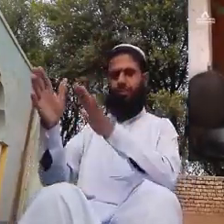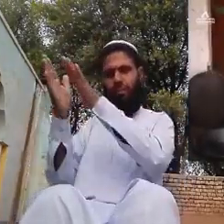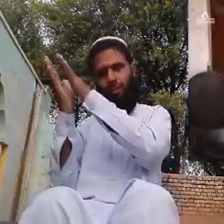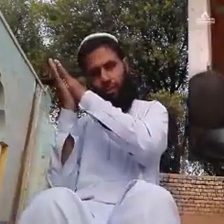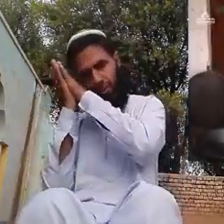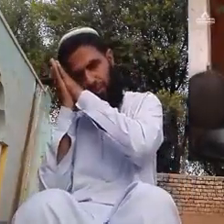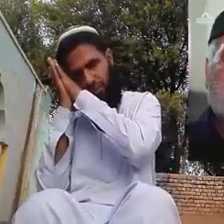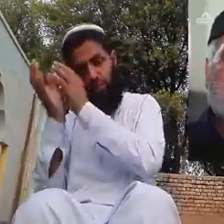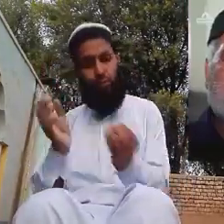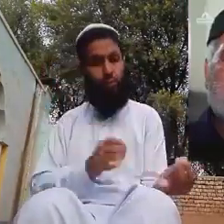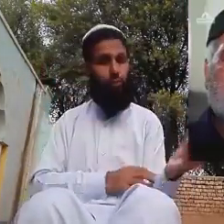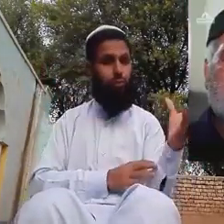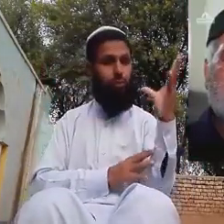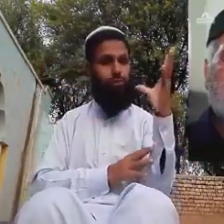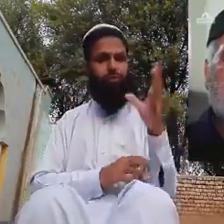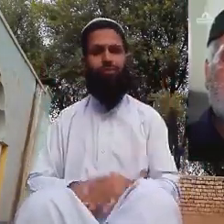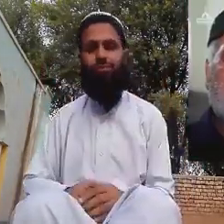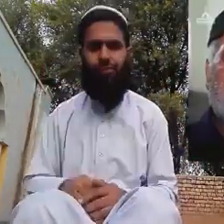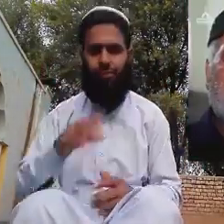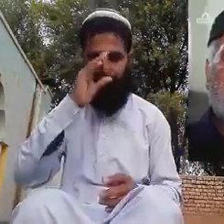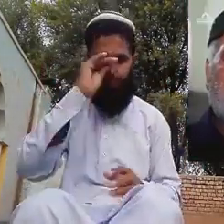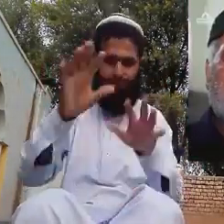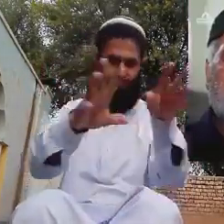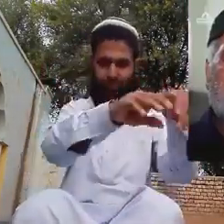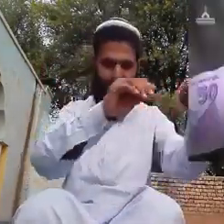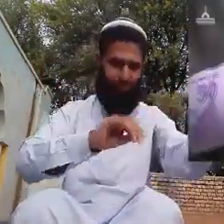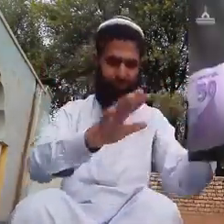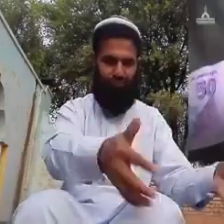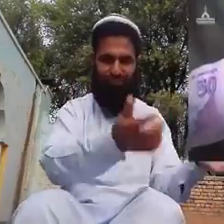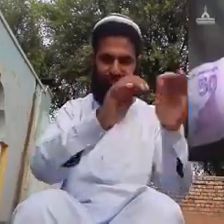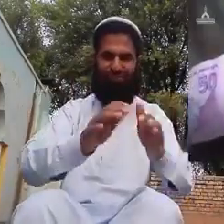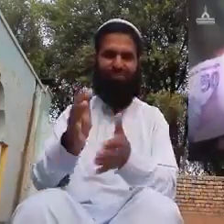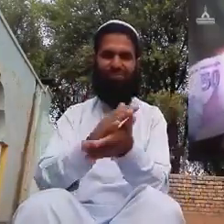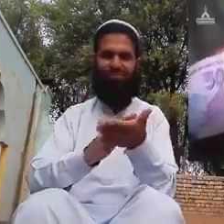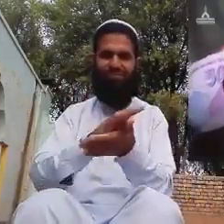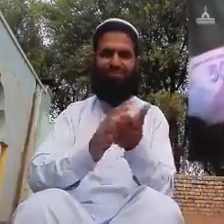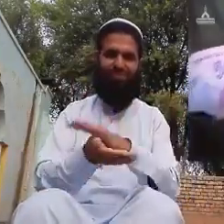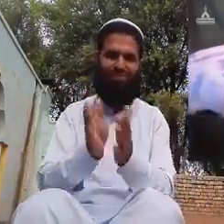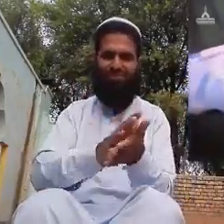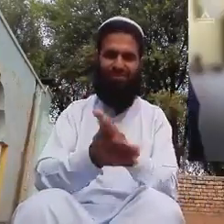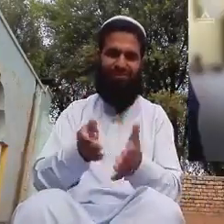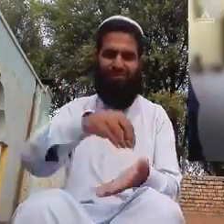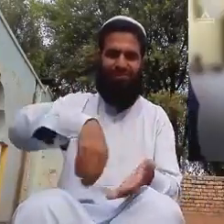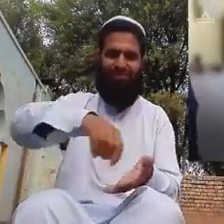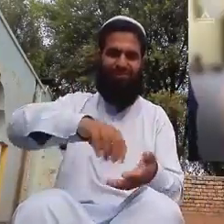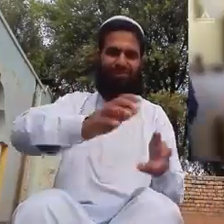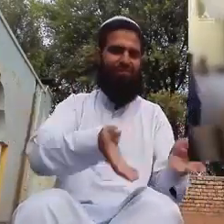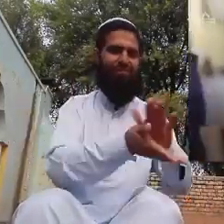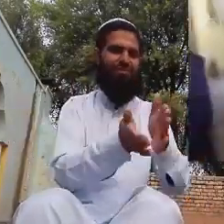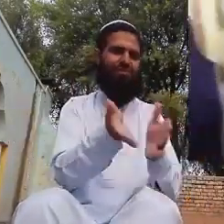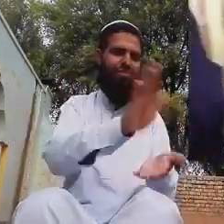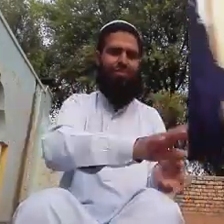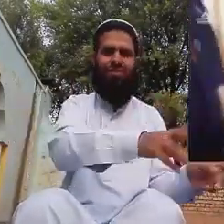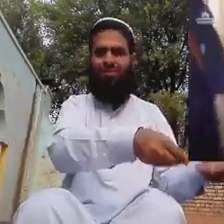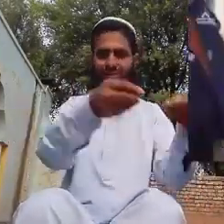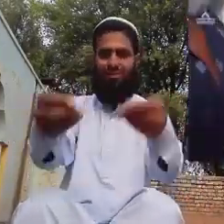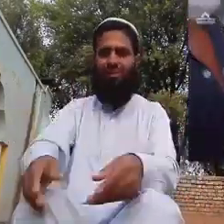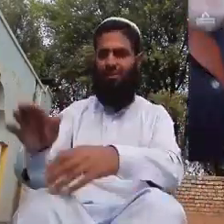है। शोहर ने कहा, तुम्हारे पास कुछ है? बीवी ने कहा, 50 रुपए हैं। शोहर ने कहा, वो 50 रुपए मुझे दे